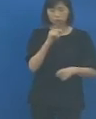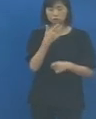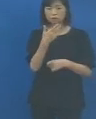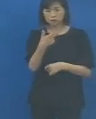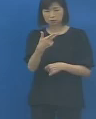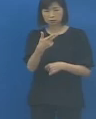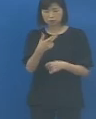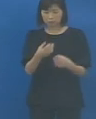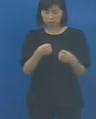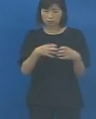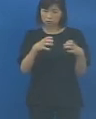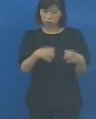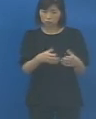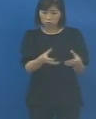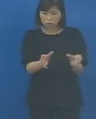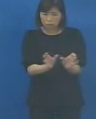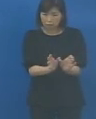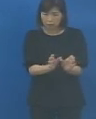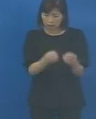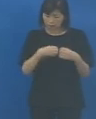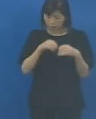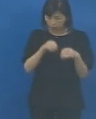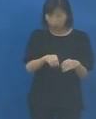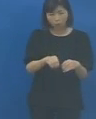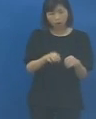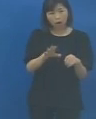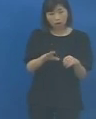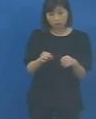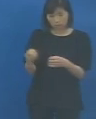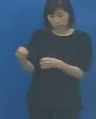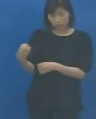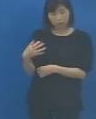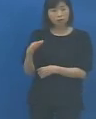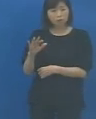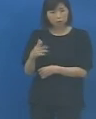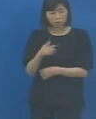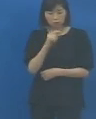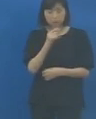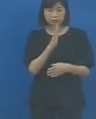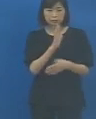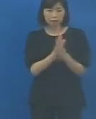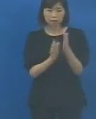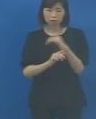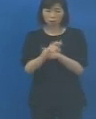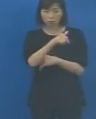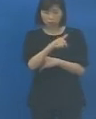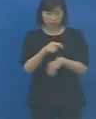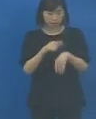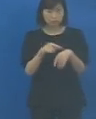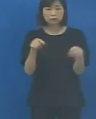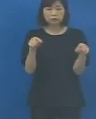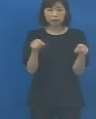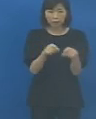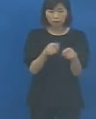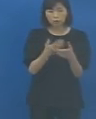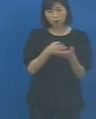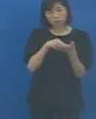うにおっしゃっていましたが、県東部にもこういう時短要請を出されるお考えはあるのか教えてください。